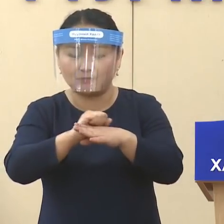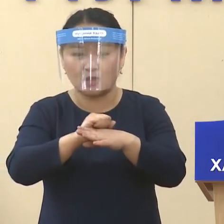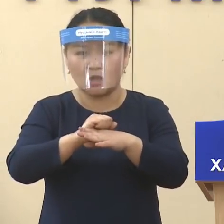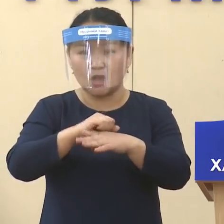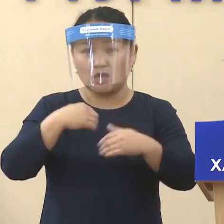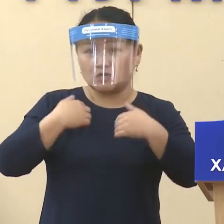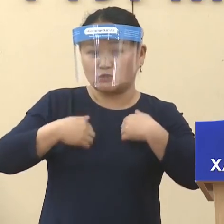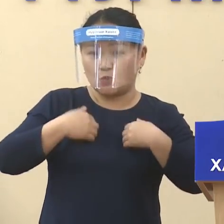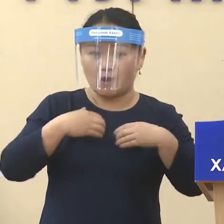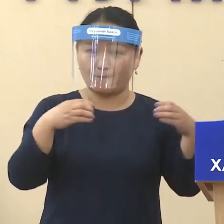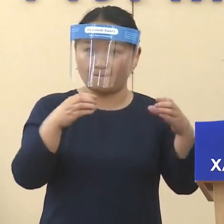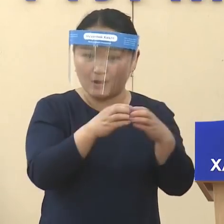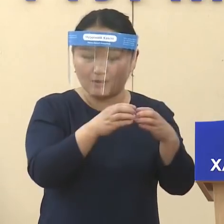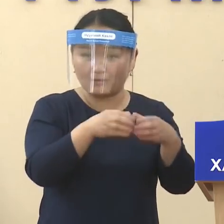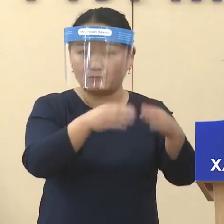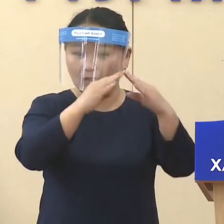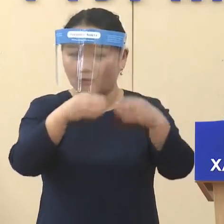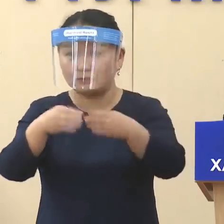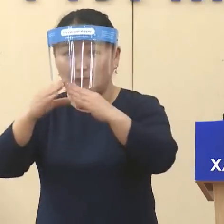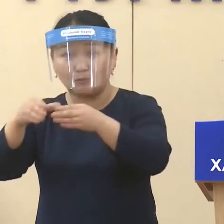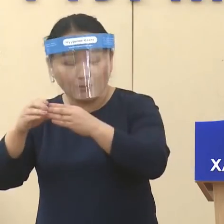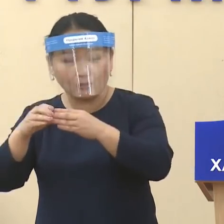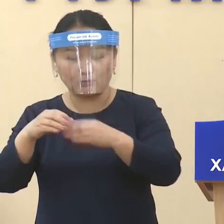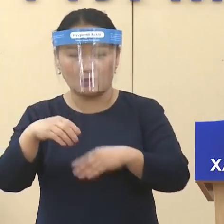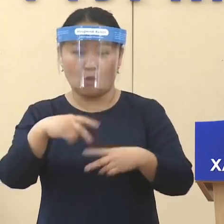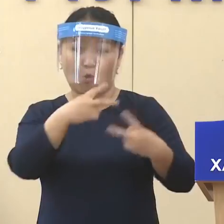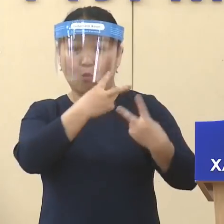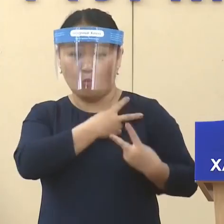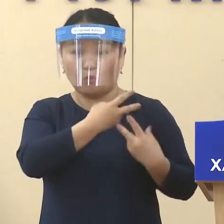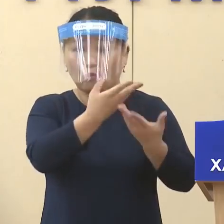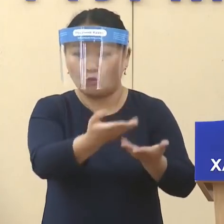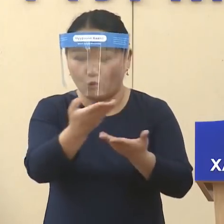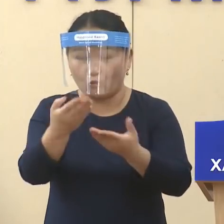за үүргэжүүлэн ажиллаж байна. За бид өнөө өмнө